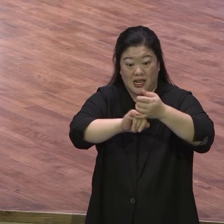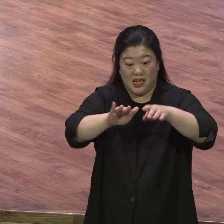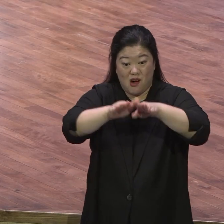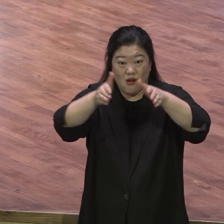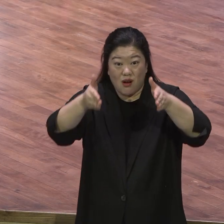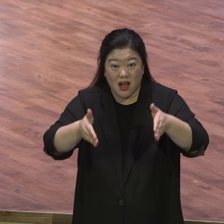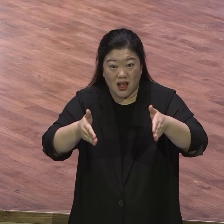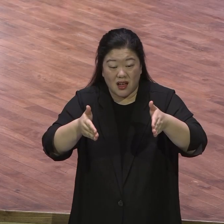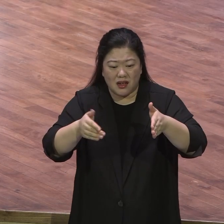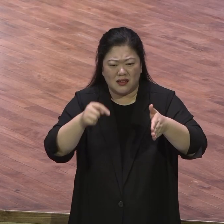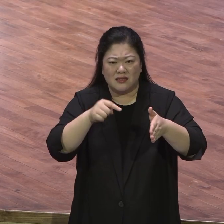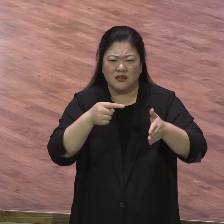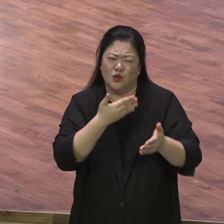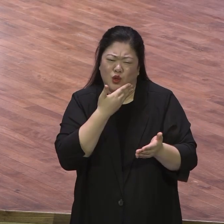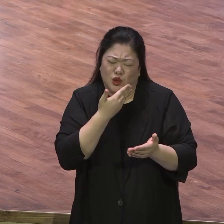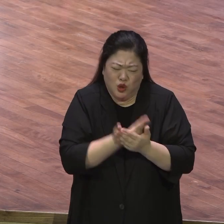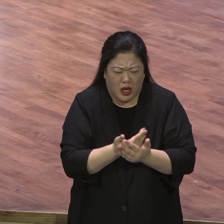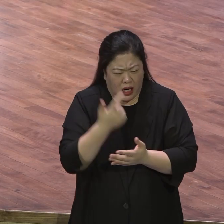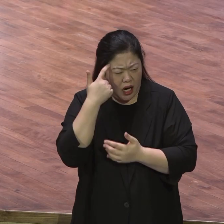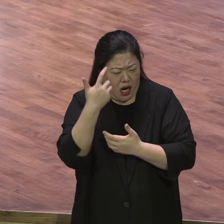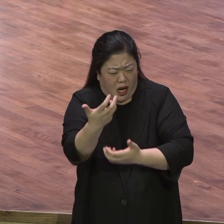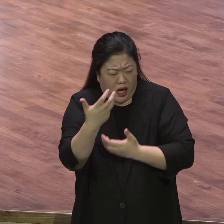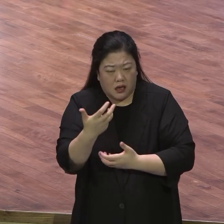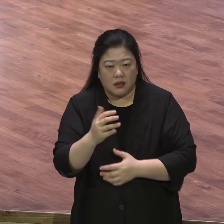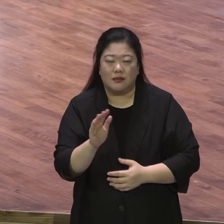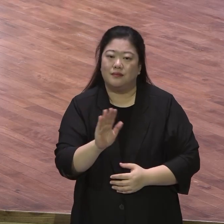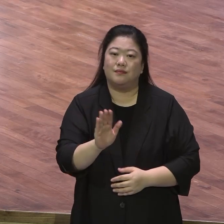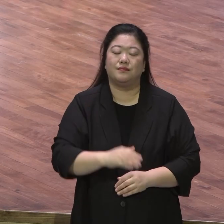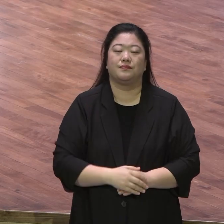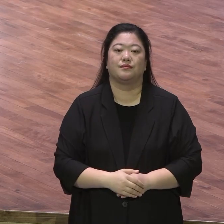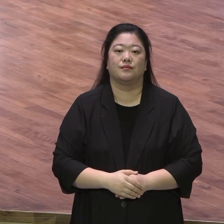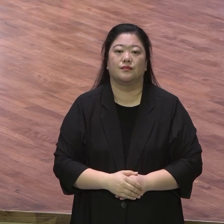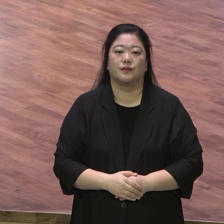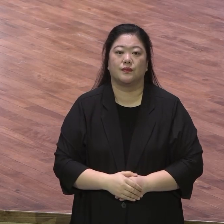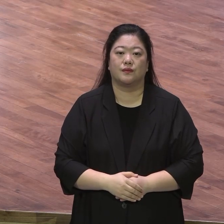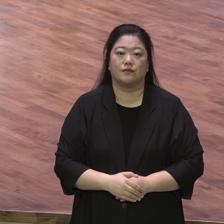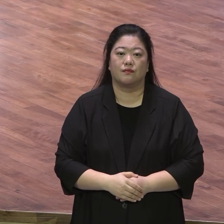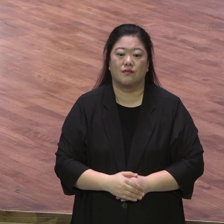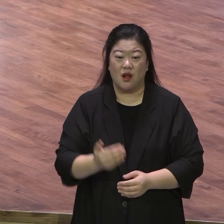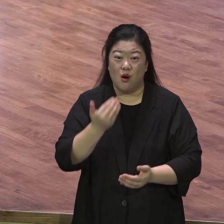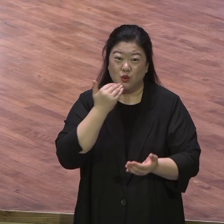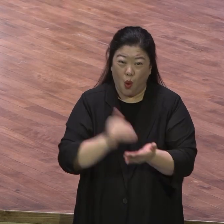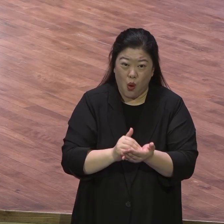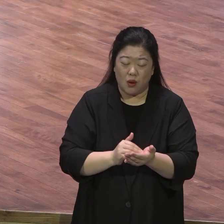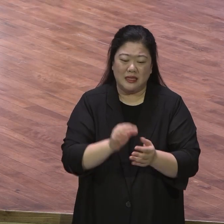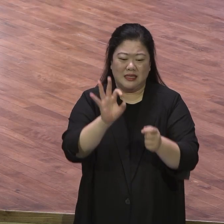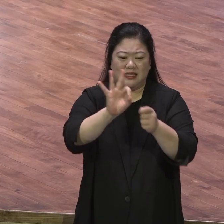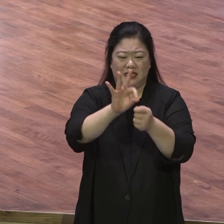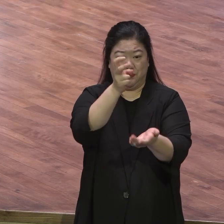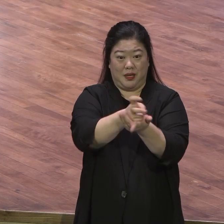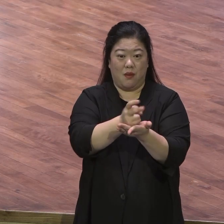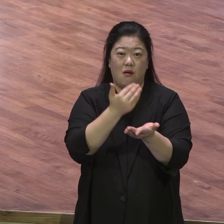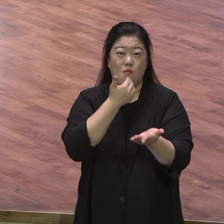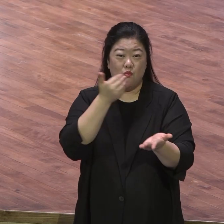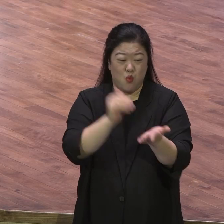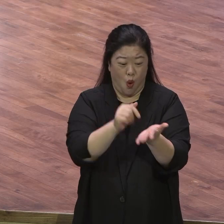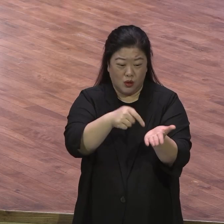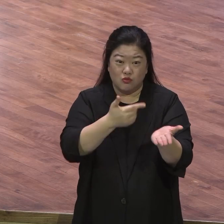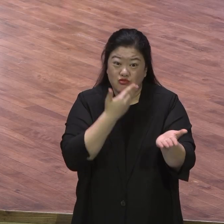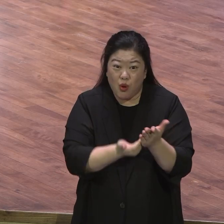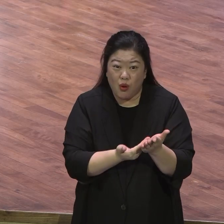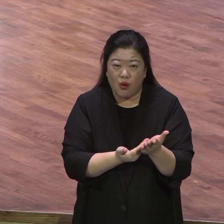시키면 돌판이 중요한 것이 아니고 중요한 것은 뭐가 중요하냐. 하나님의